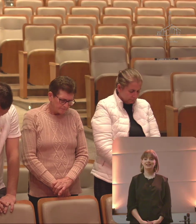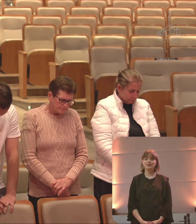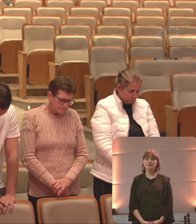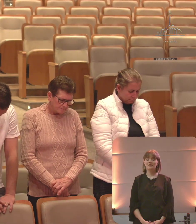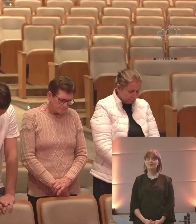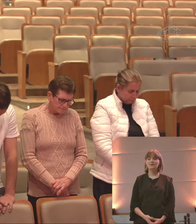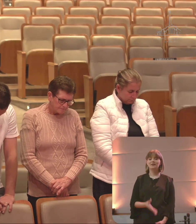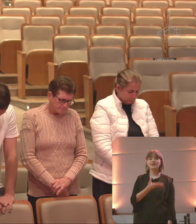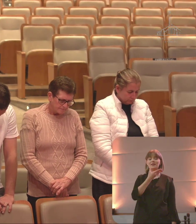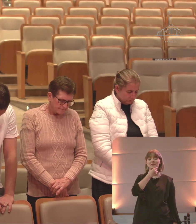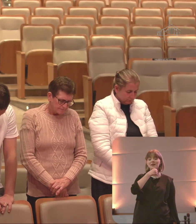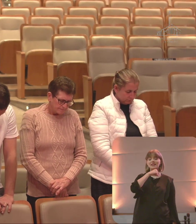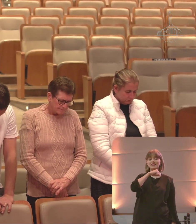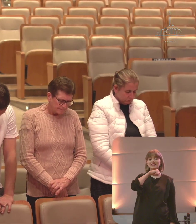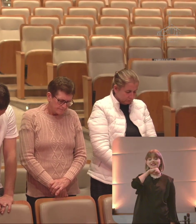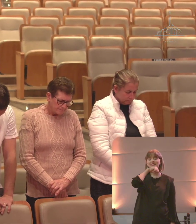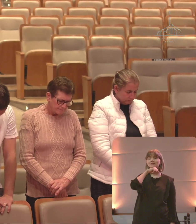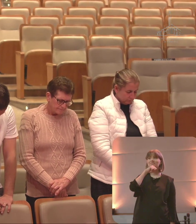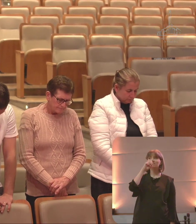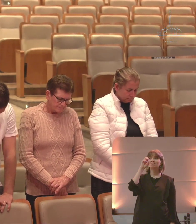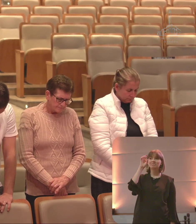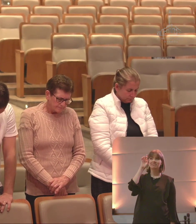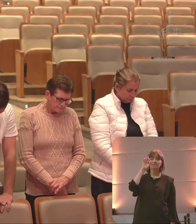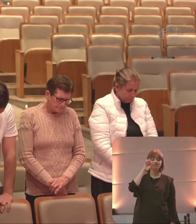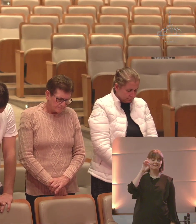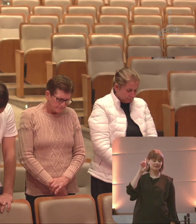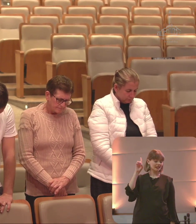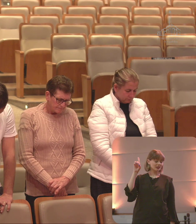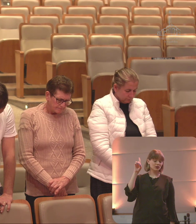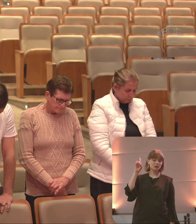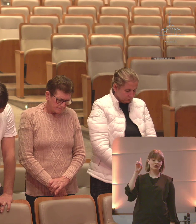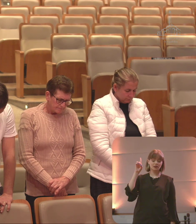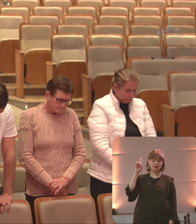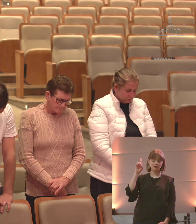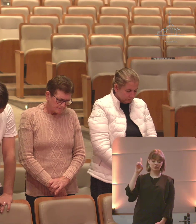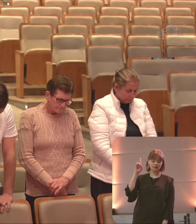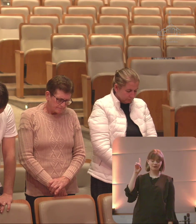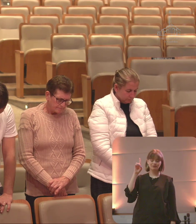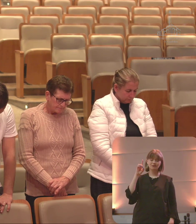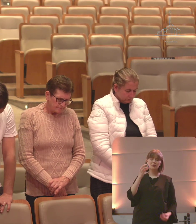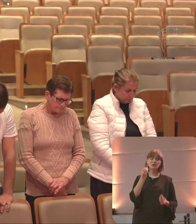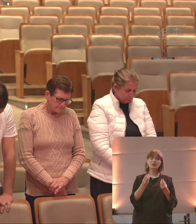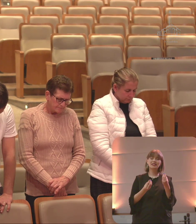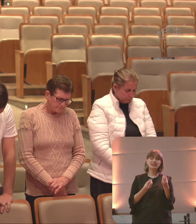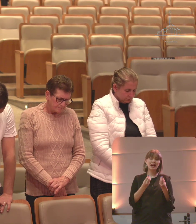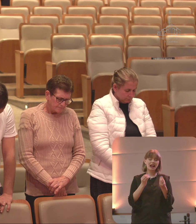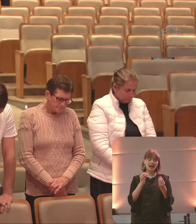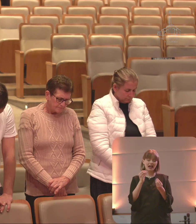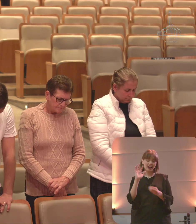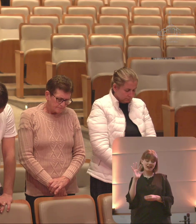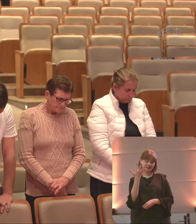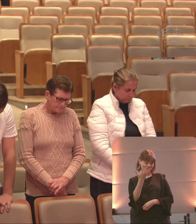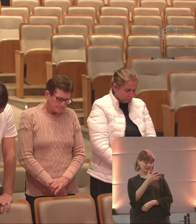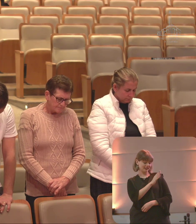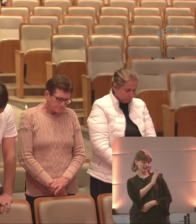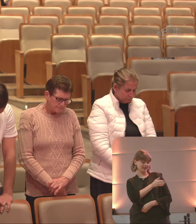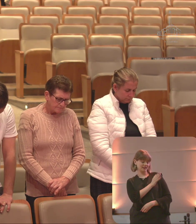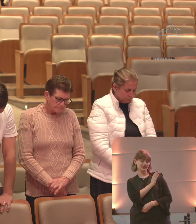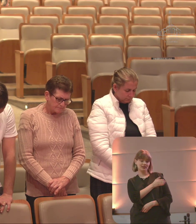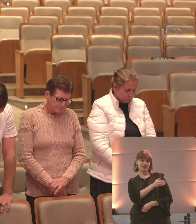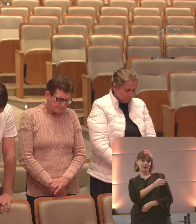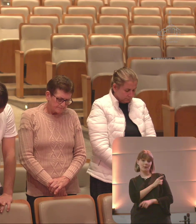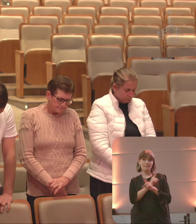Paizinho querido, eis aí o teu povo. Pai, eu não sei o que vai no coração de cada um, mas tu o sabes. Mas Deus,